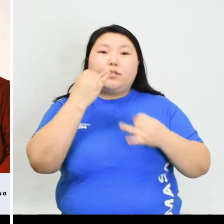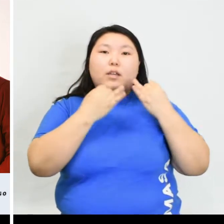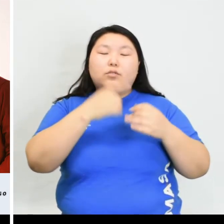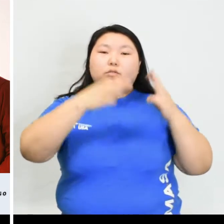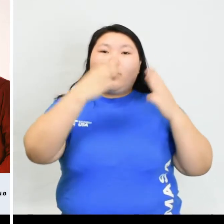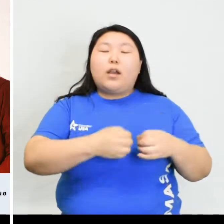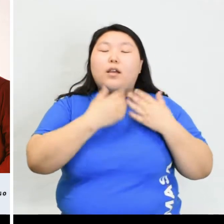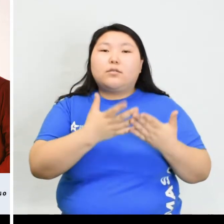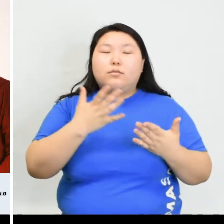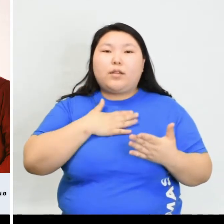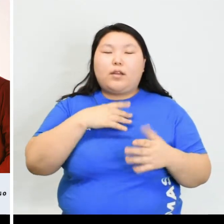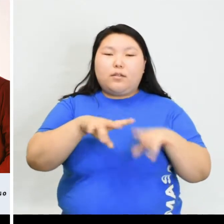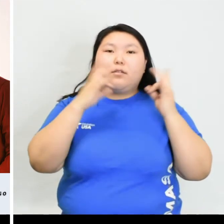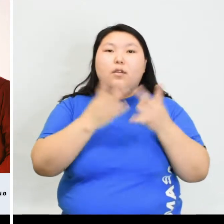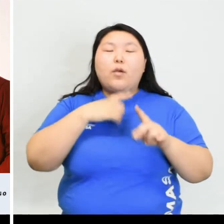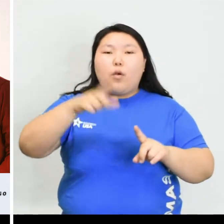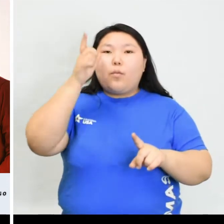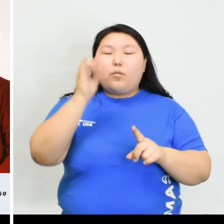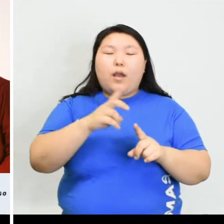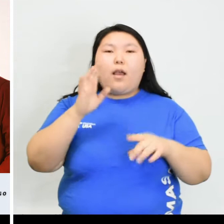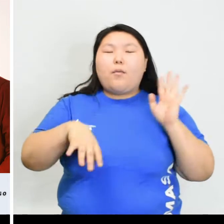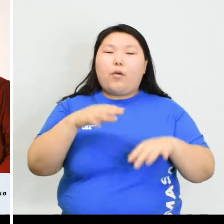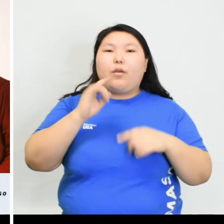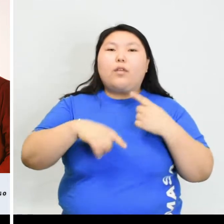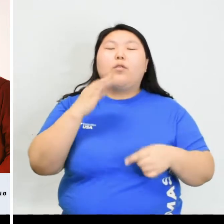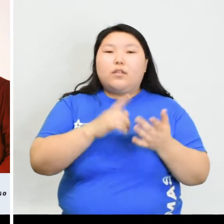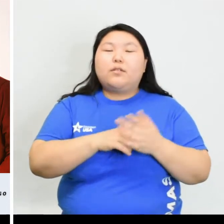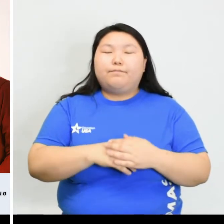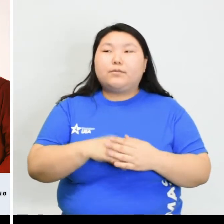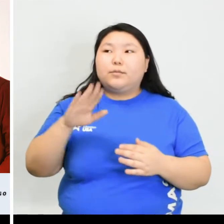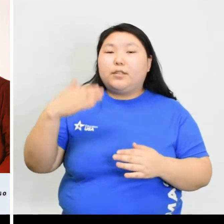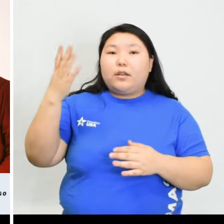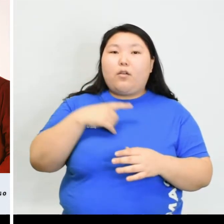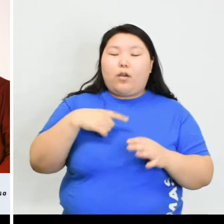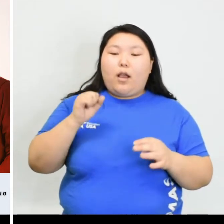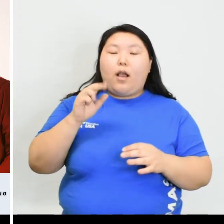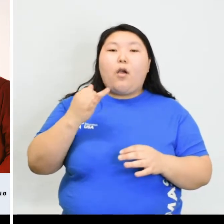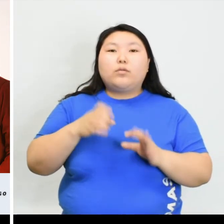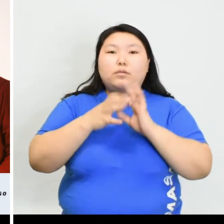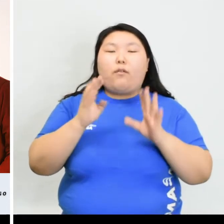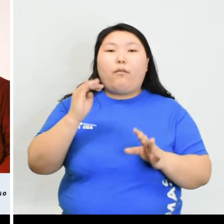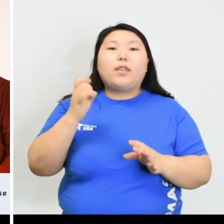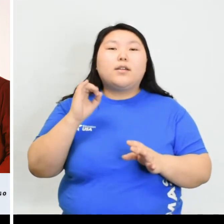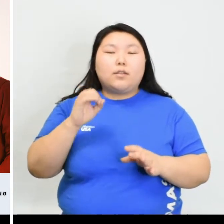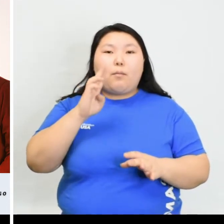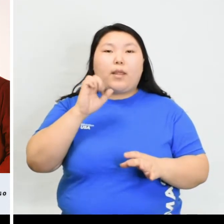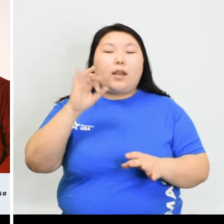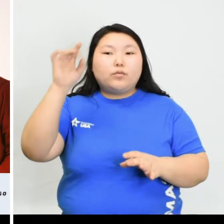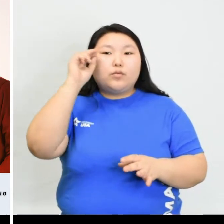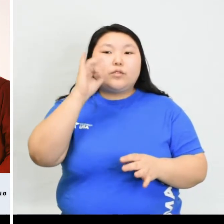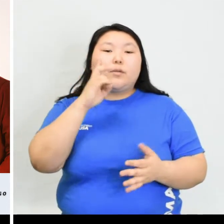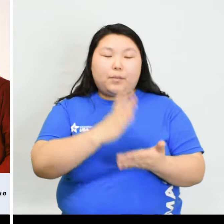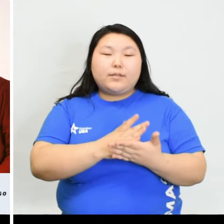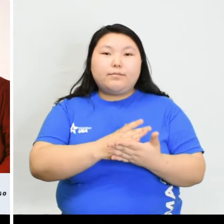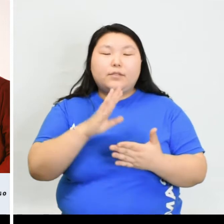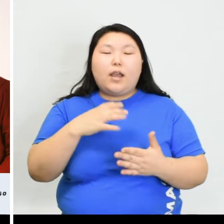шийдвэр гарсан гэдэг чинь манай нийгмийн хэв болсолт бол хамаагүй илүү нөлөөлөх юм байна. Та тэгэхээр accounting finance бакалавртаа сурсан байна.